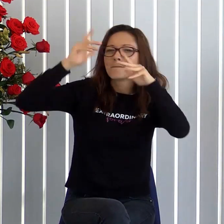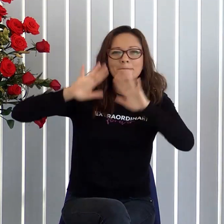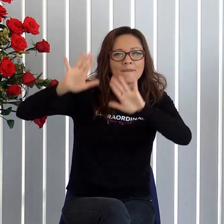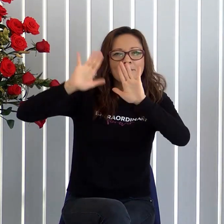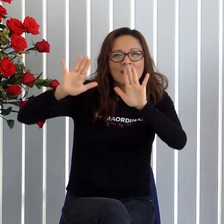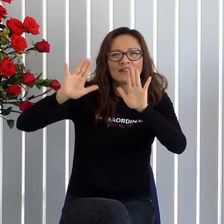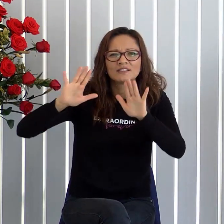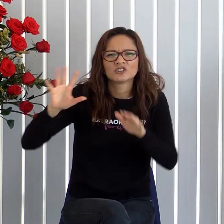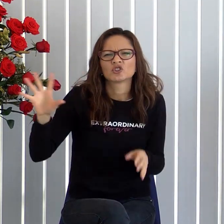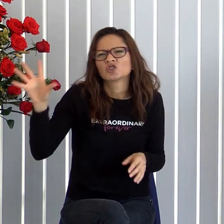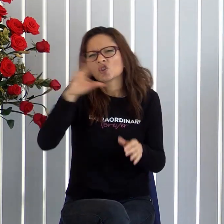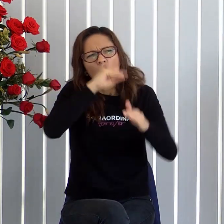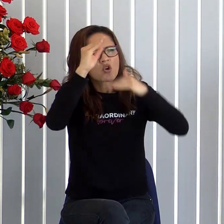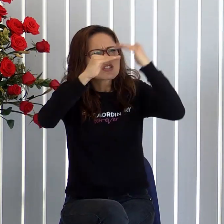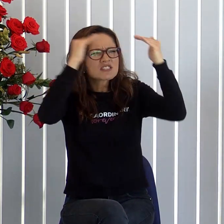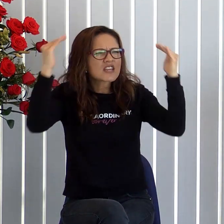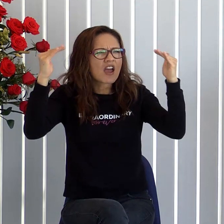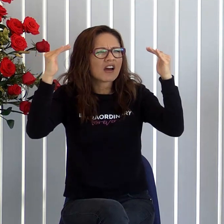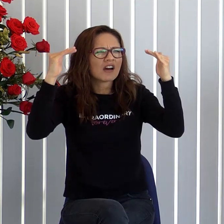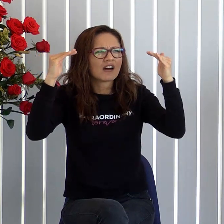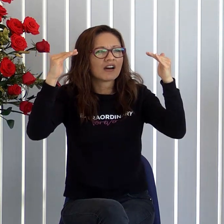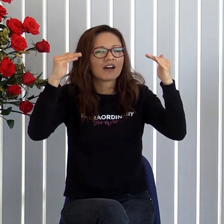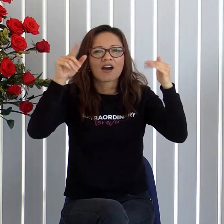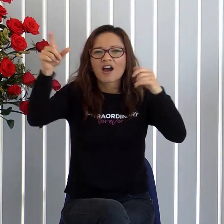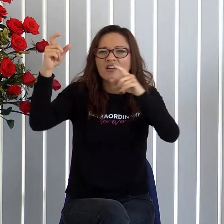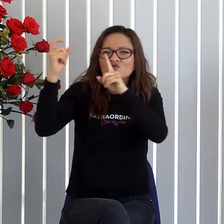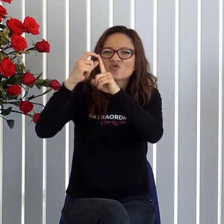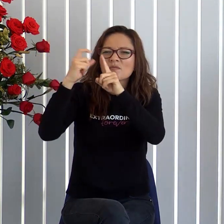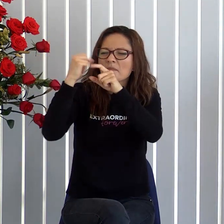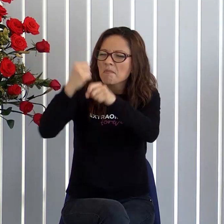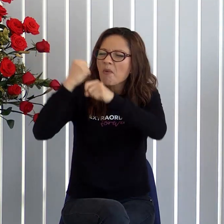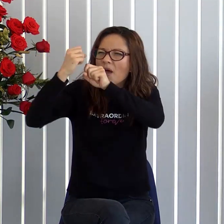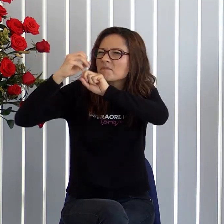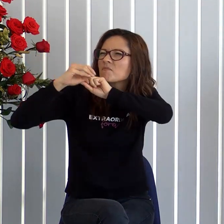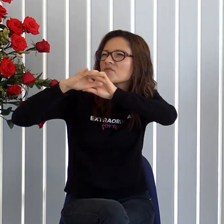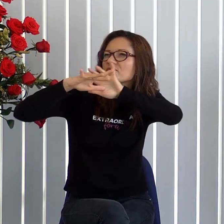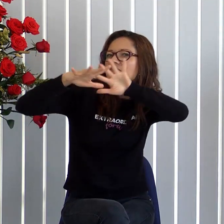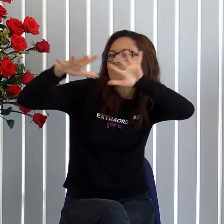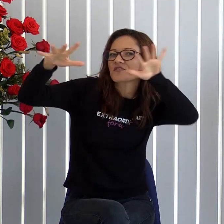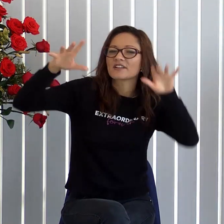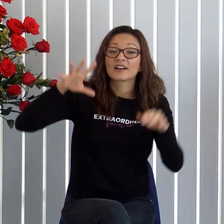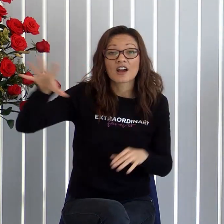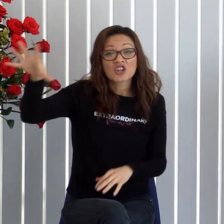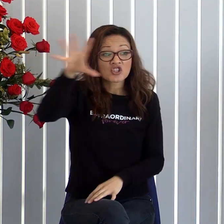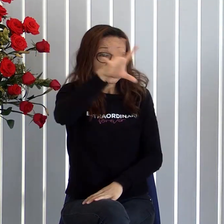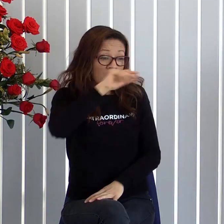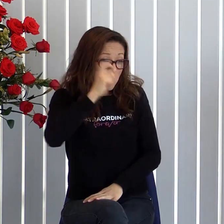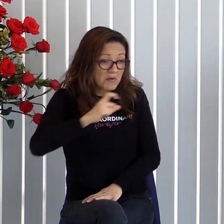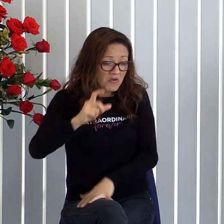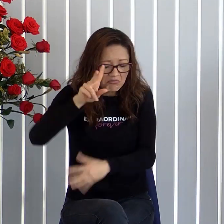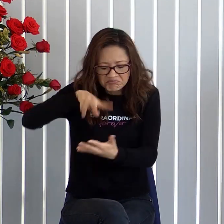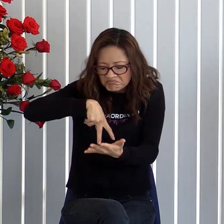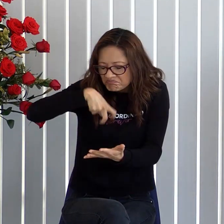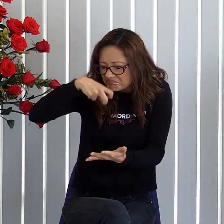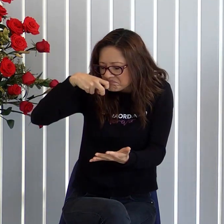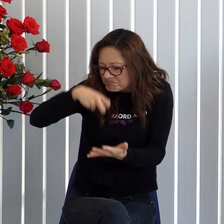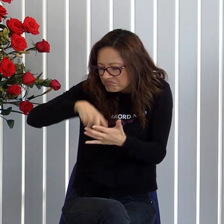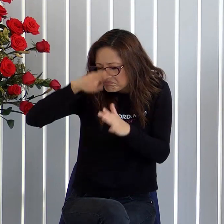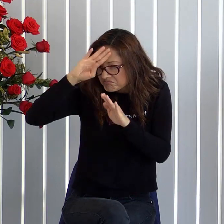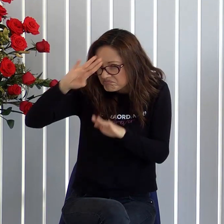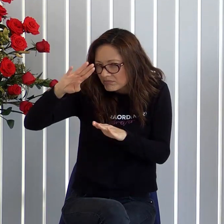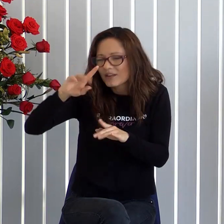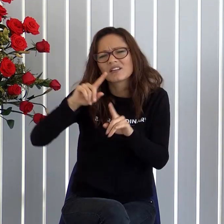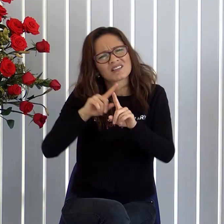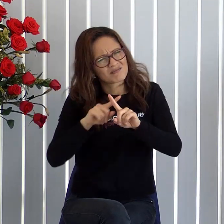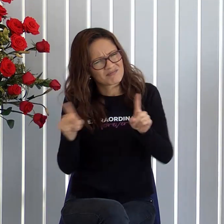majestuoso, que todos los cielos fueron replegados por la palabra de su poder y ante Él se doblan toda rodilla.